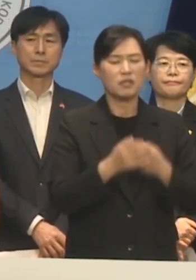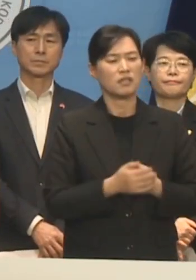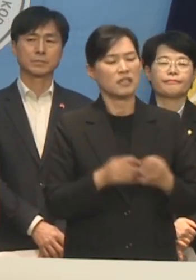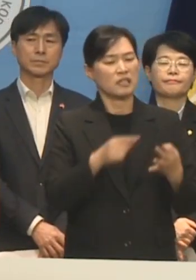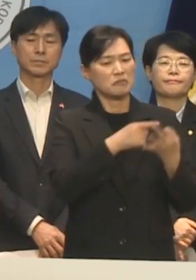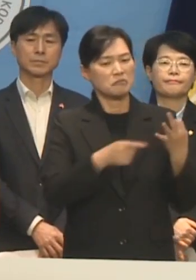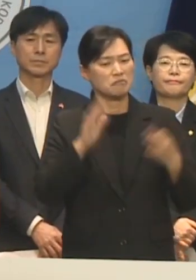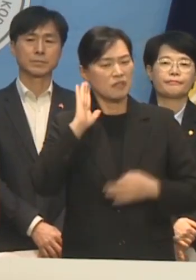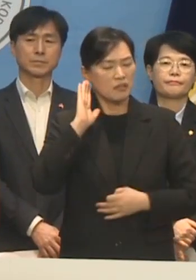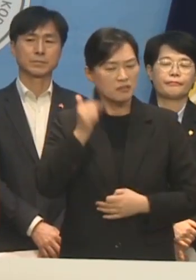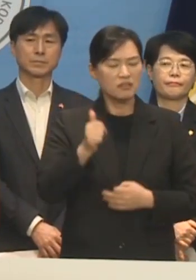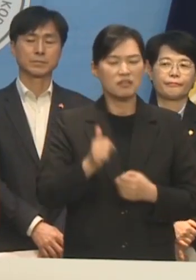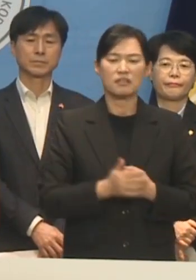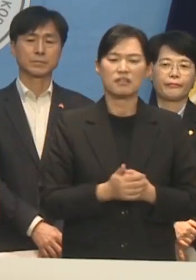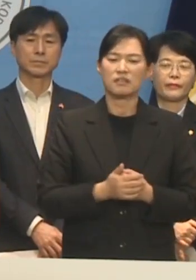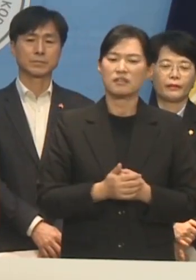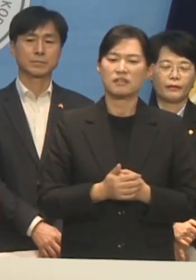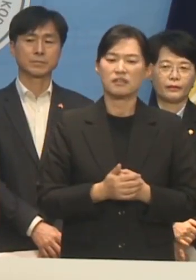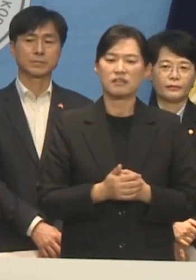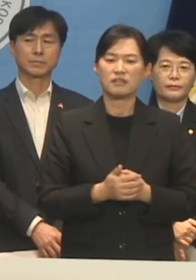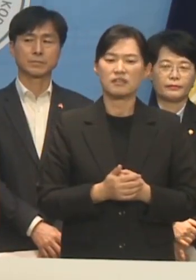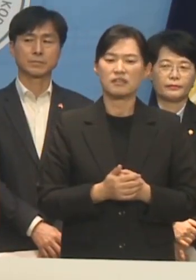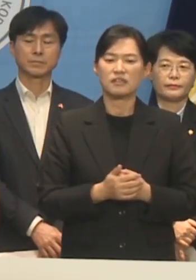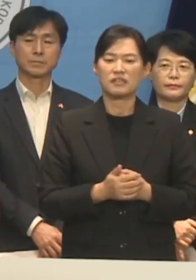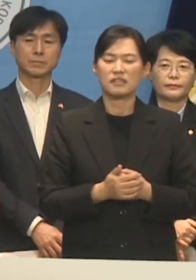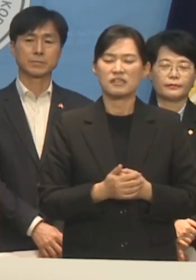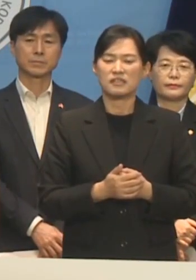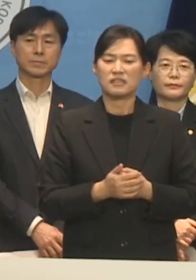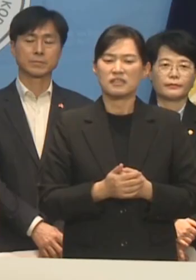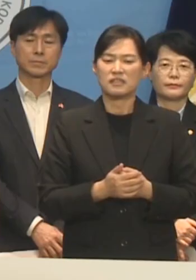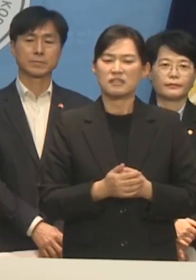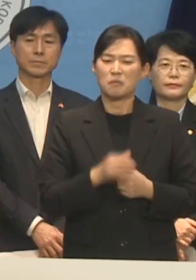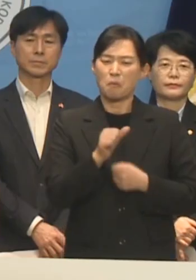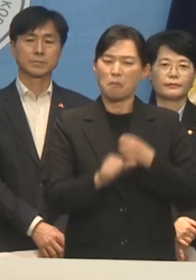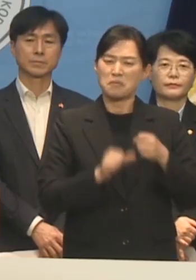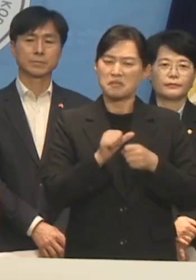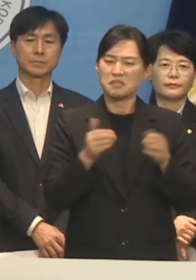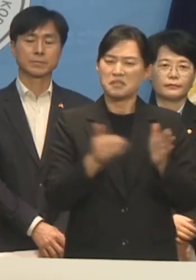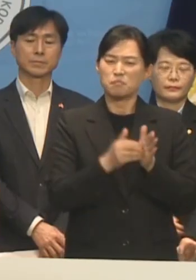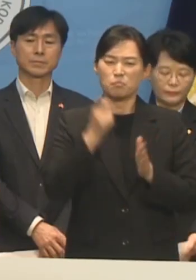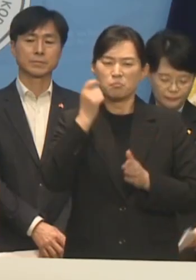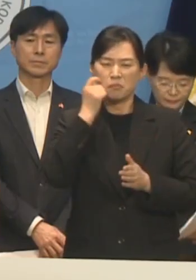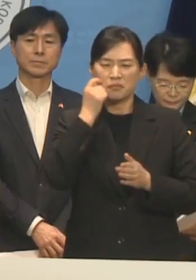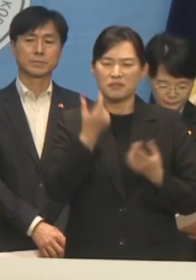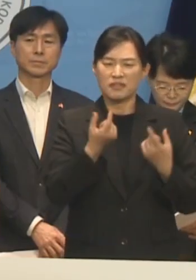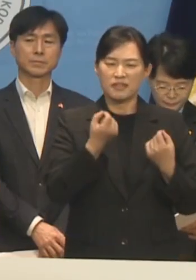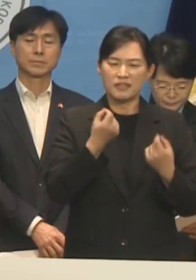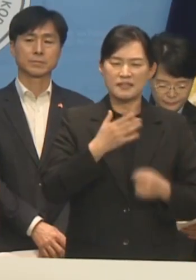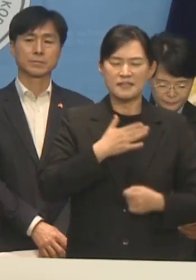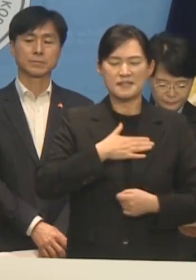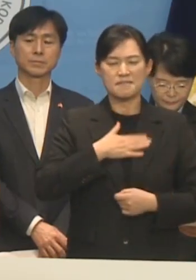윤석열 대통령은 임기를 채우지 못할 거라고 저는